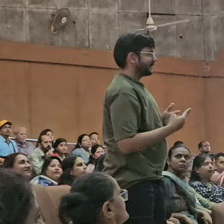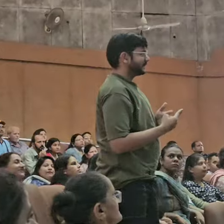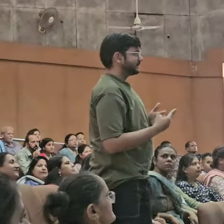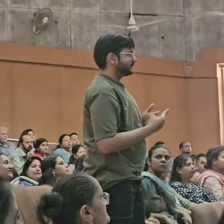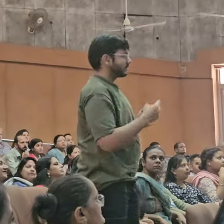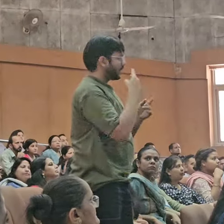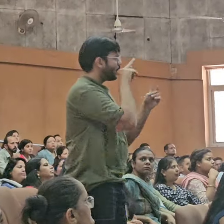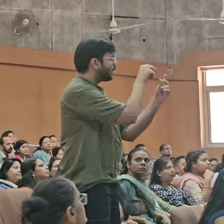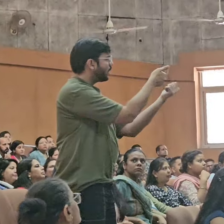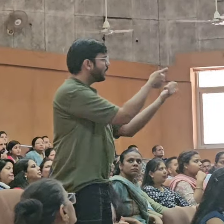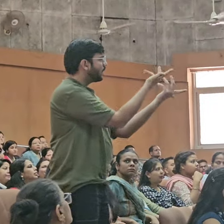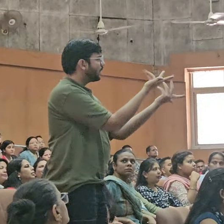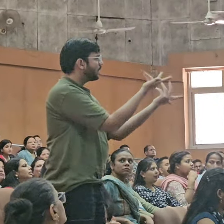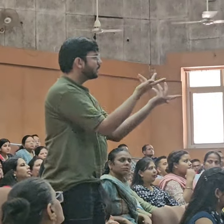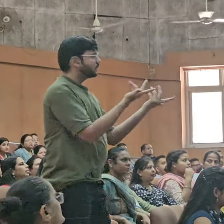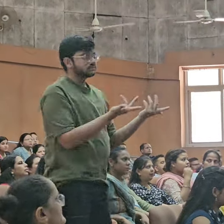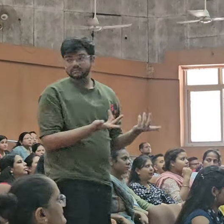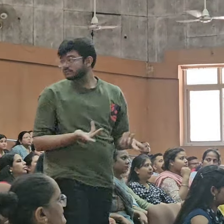नाम वियो भी है, मेरा साइन नेम ये है,